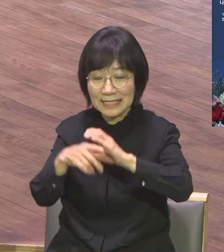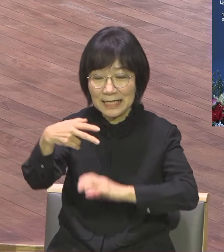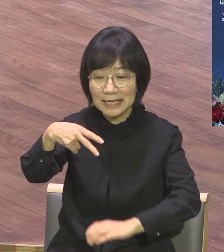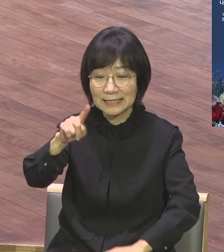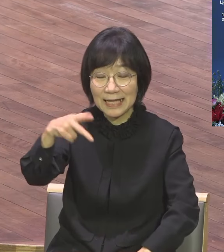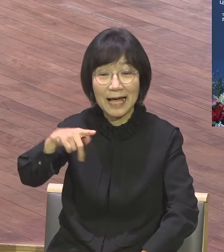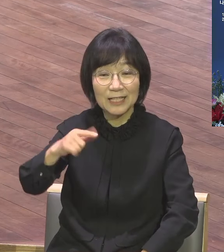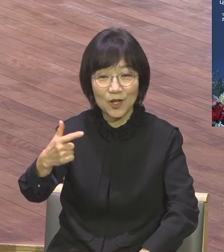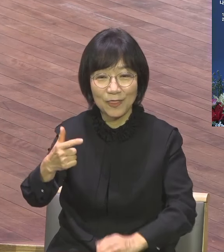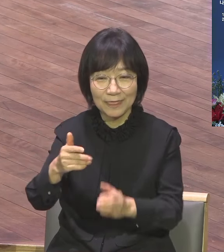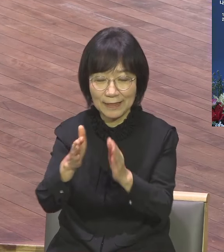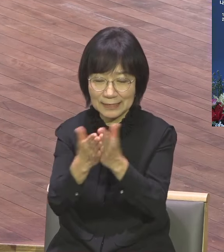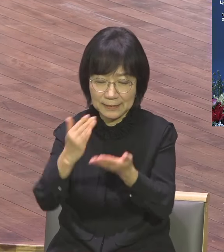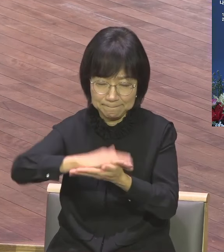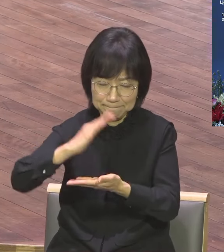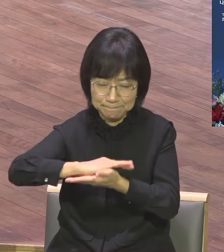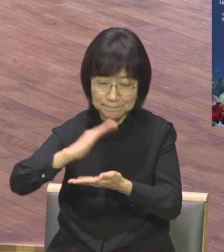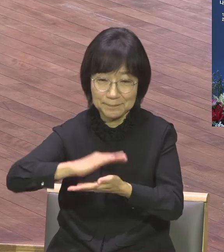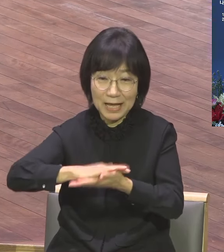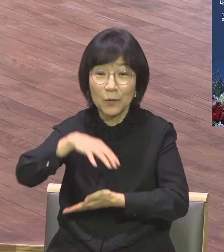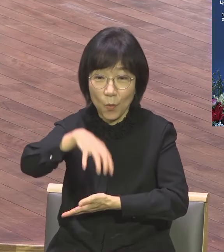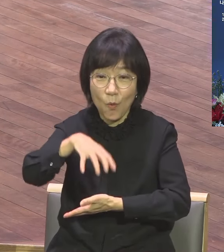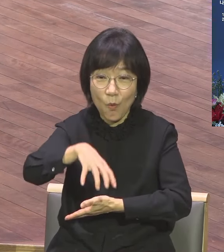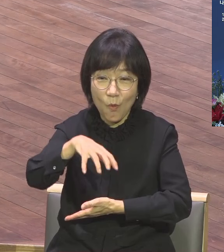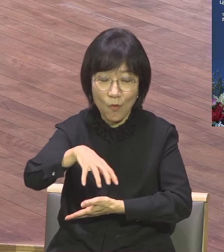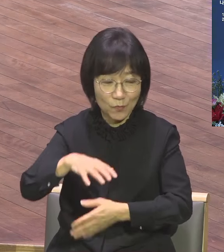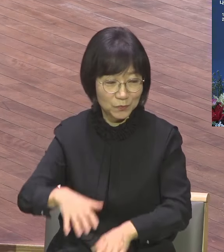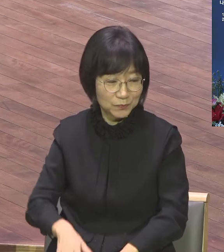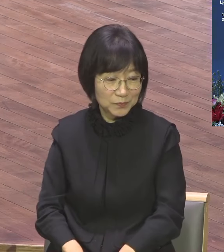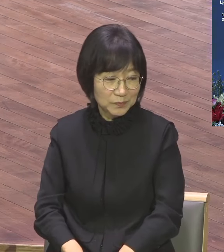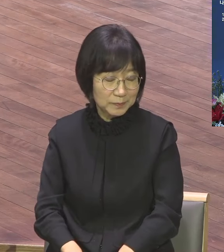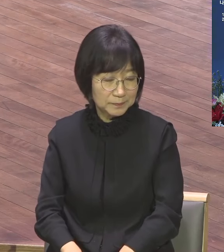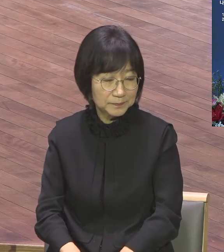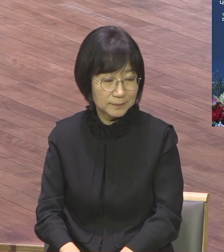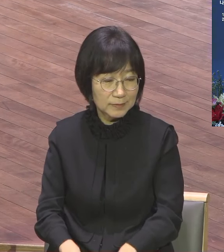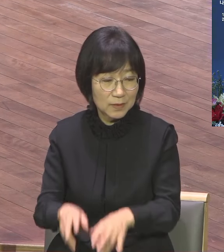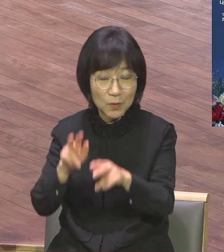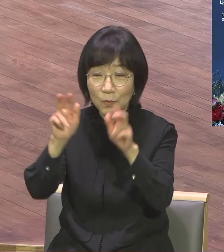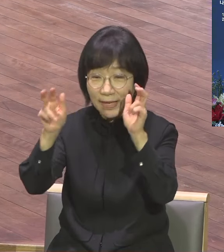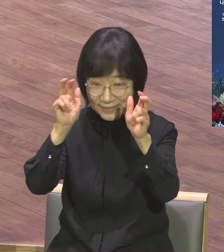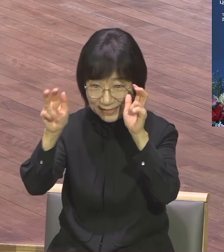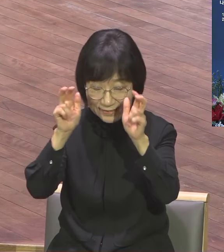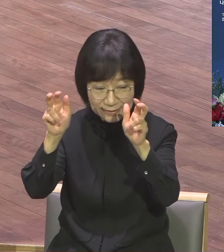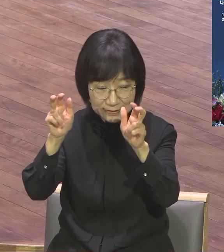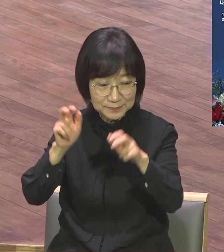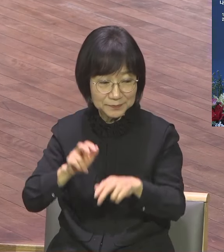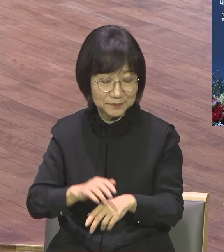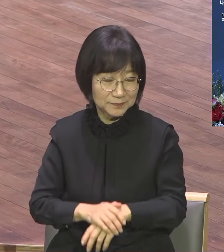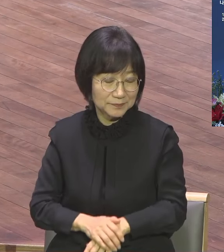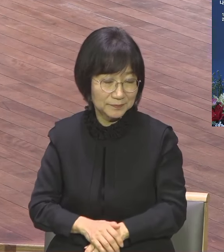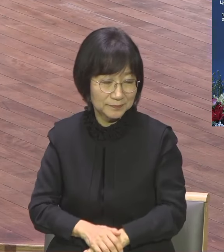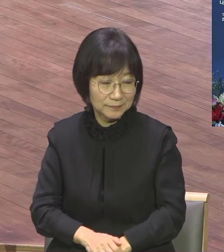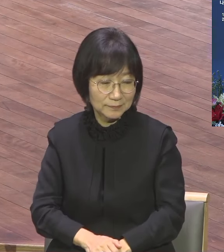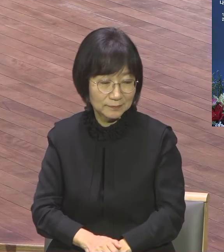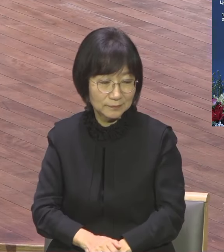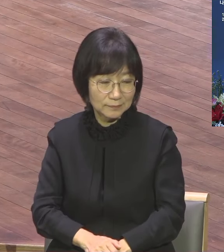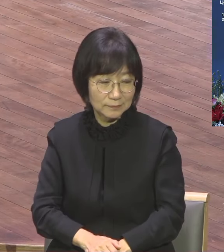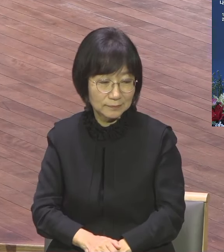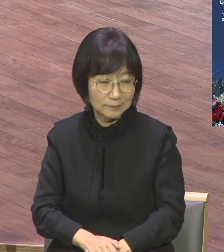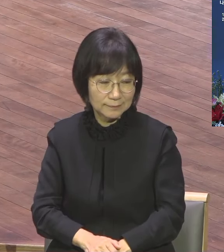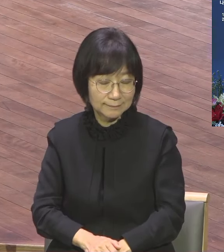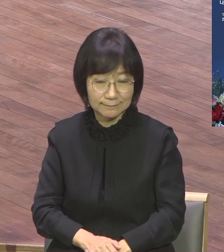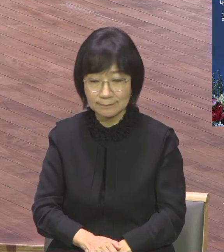있습니다. 메리 웨스터라는 책인데 이 책에서 이